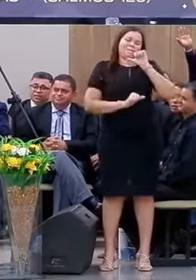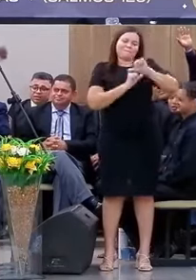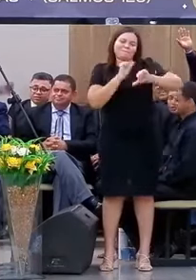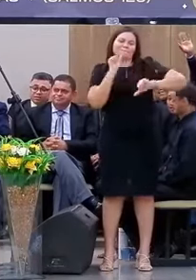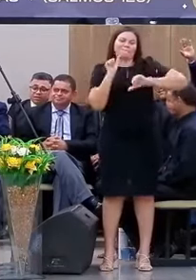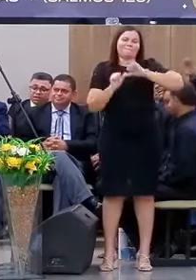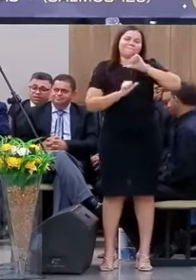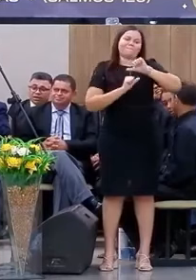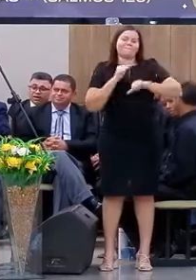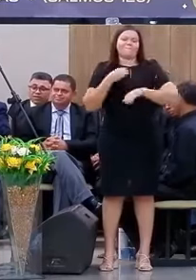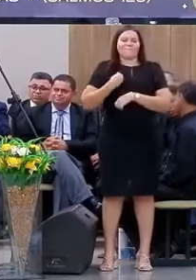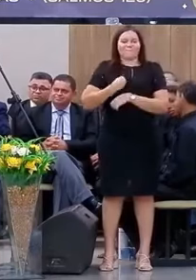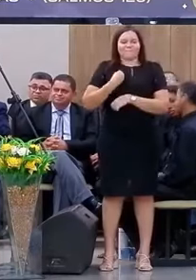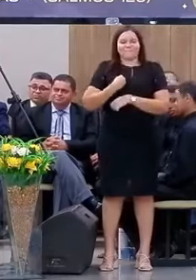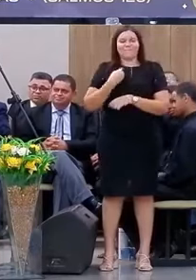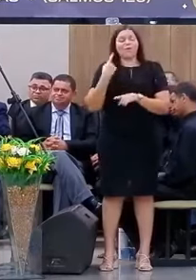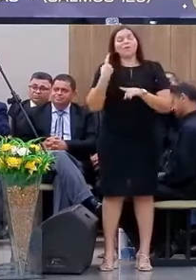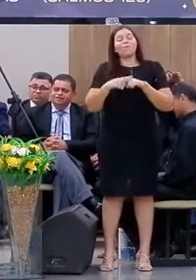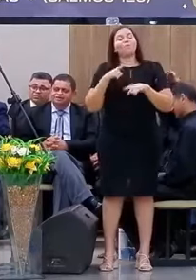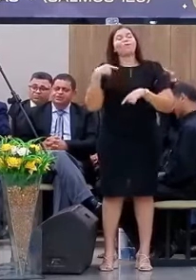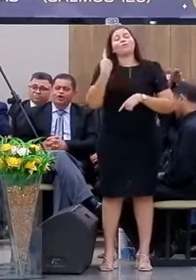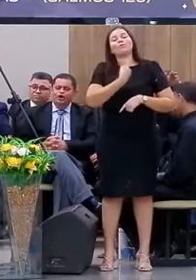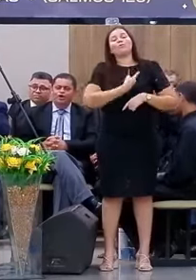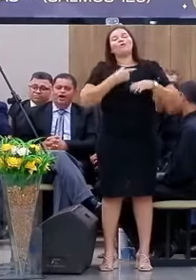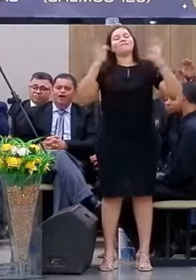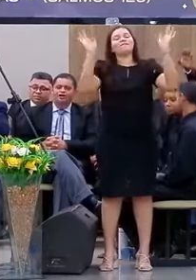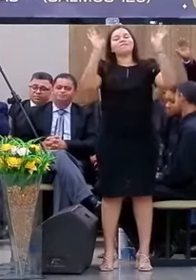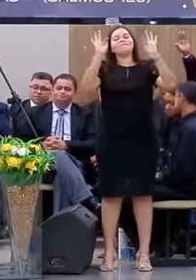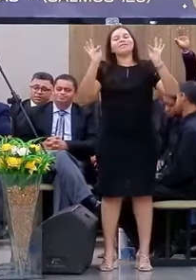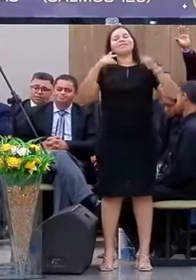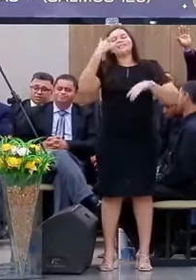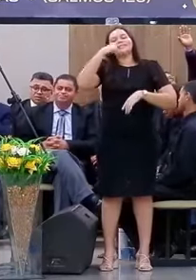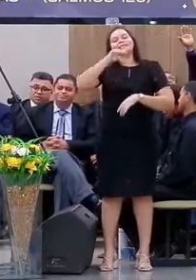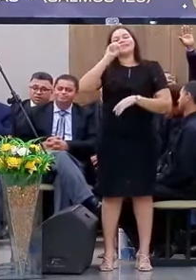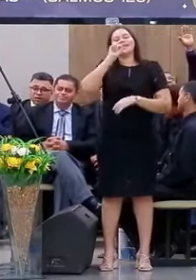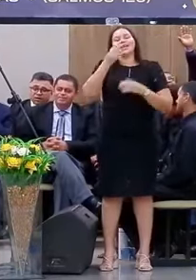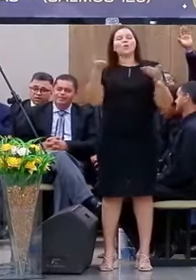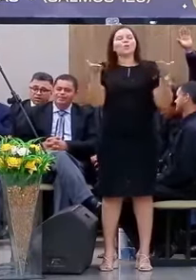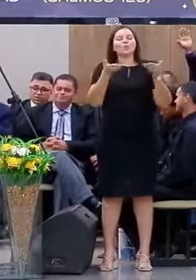fruto do Espírito é alegria. Só quem está alegre, só quem está alegre.